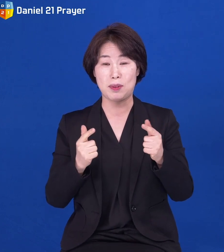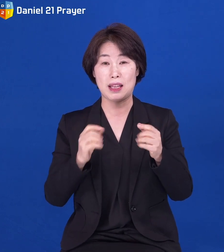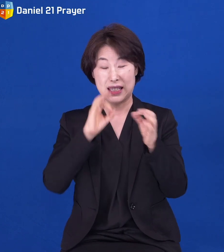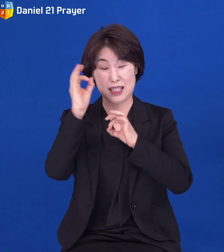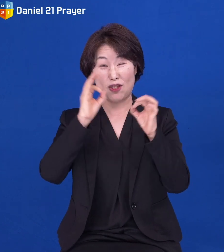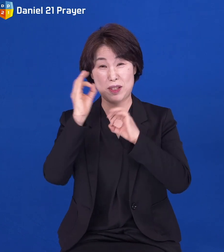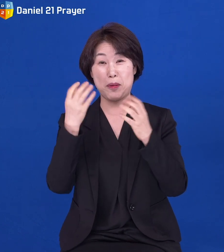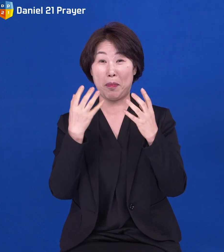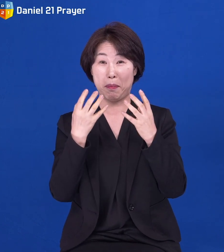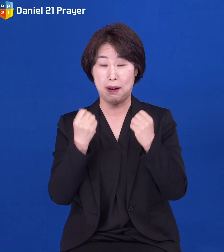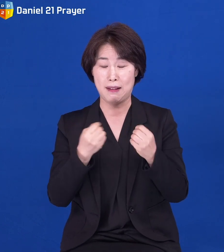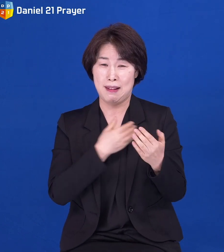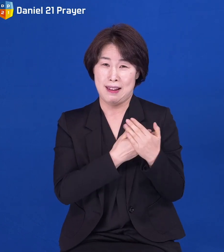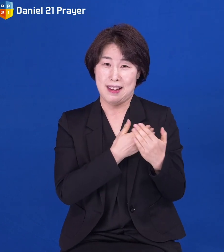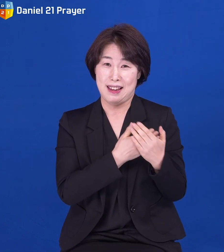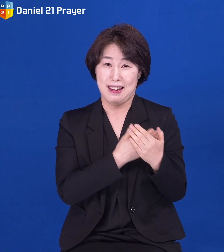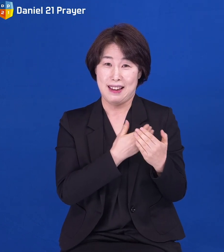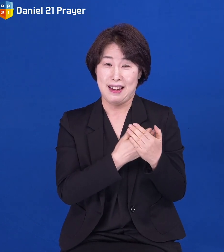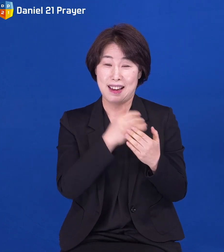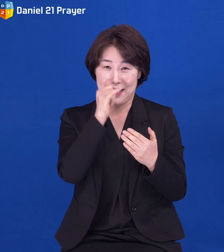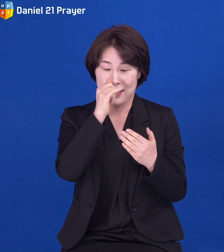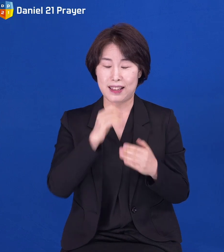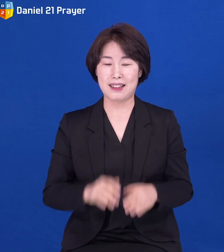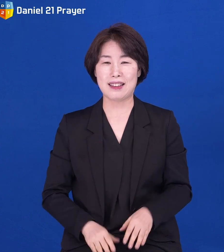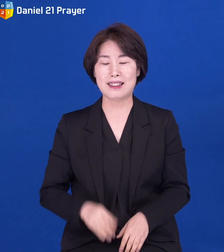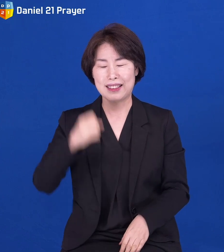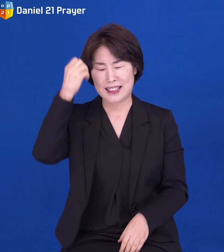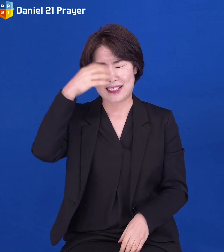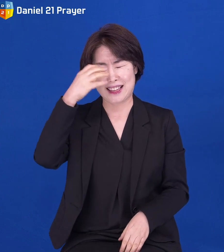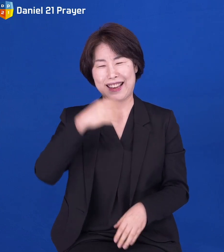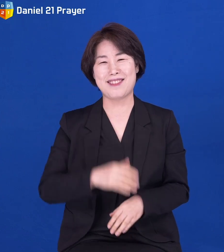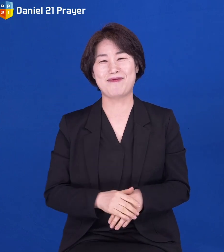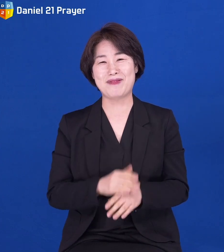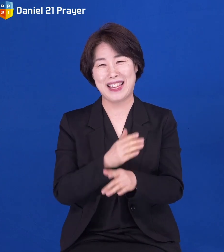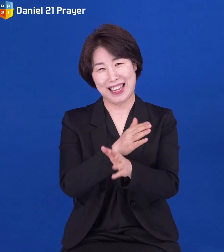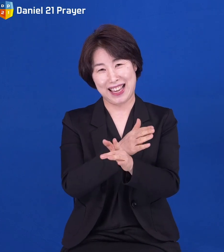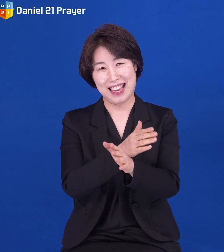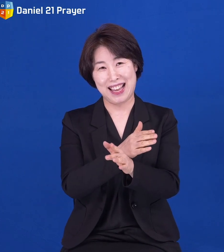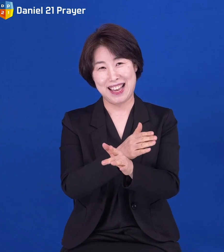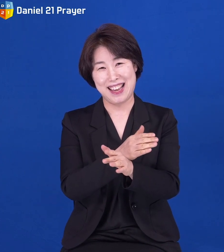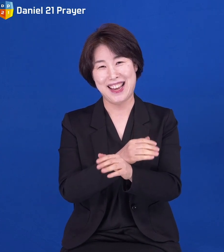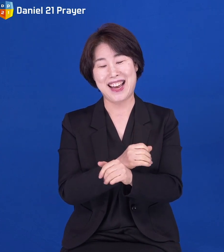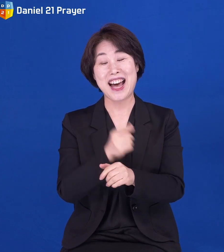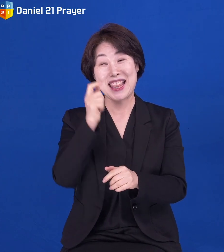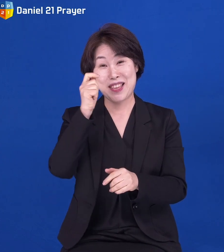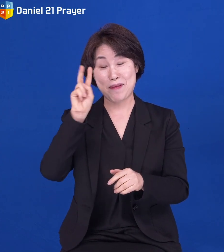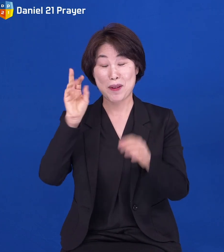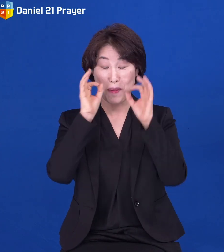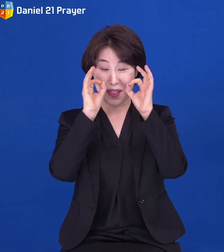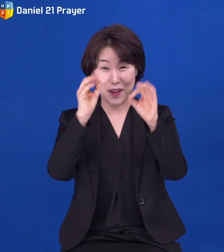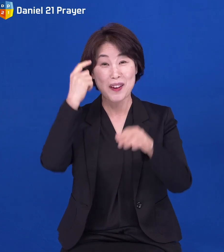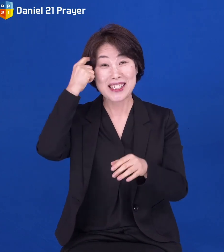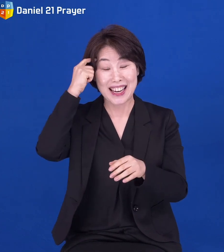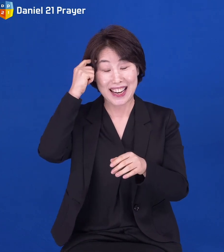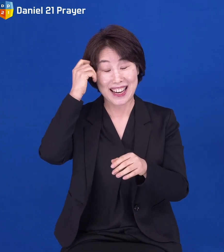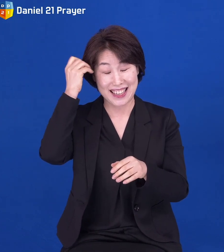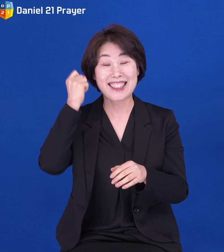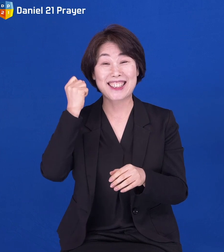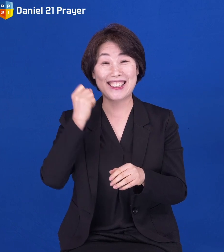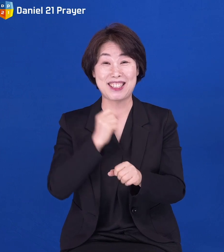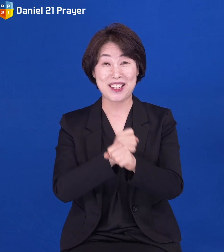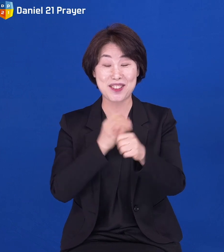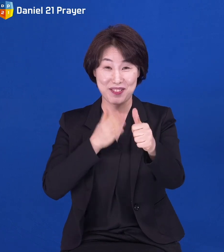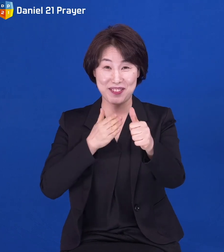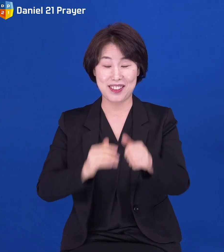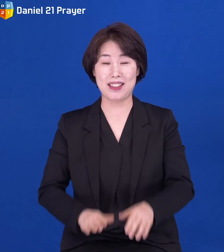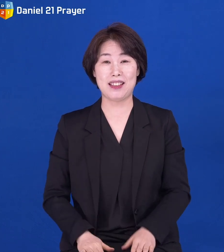제일 떨리는데요. 그냥 재미있는 예능을 본다고 생각하시고 저는 그냥 보셨으면 좋겠고요. 사실 저